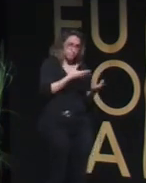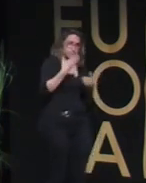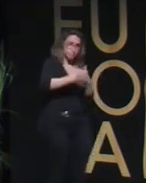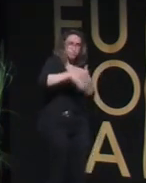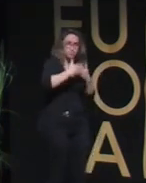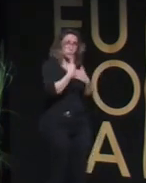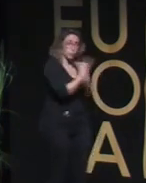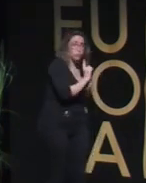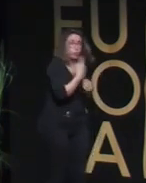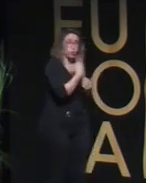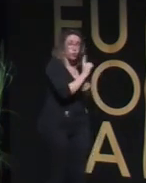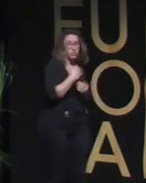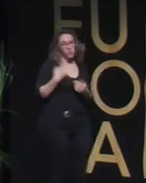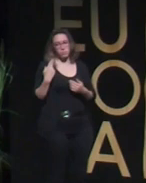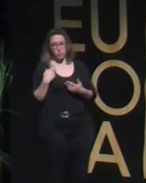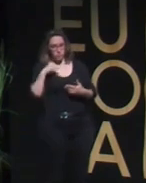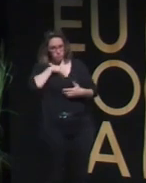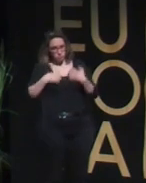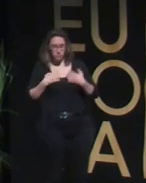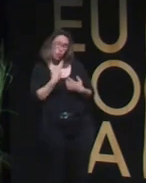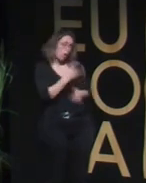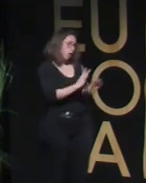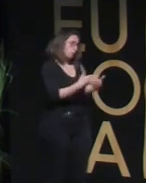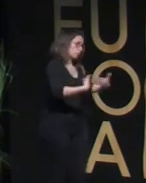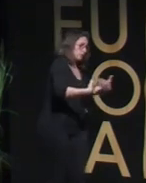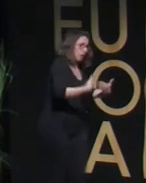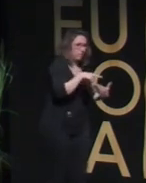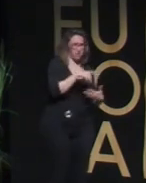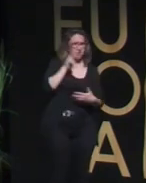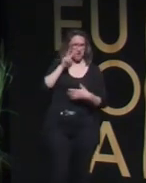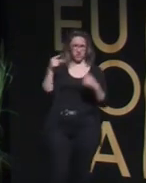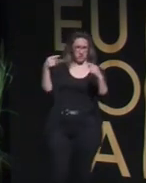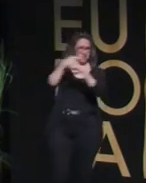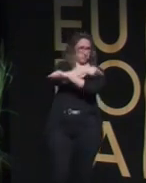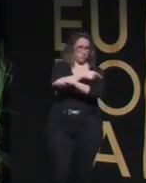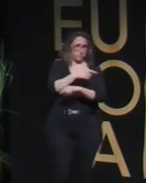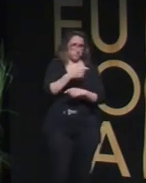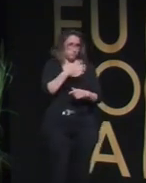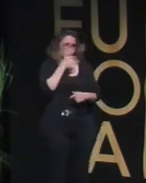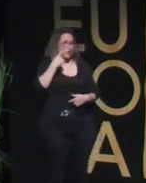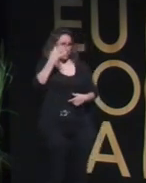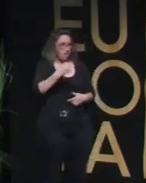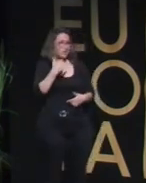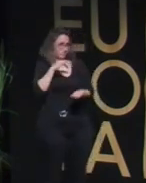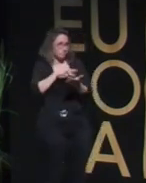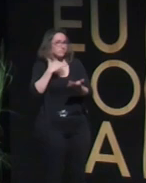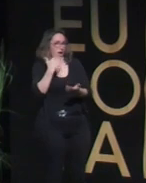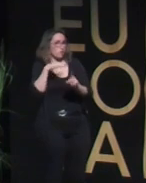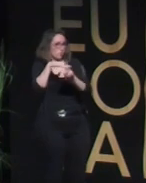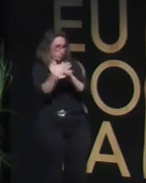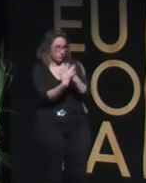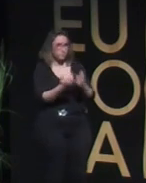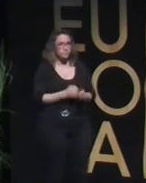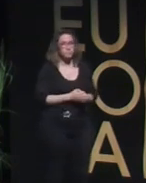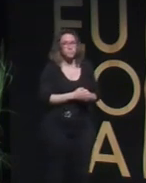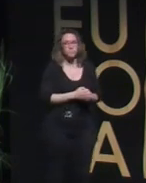pareja o yo estoy mal porque estoy saturado y le digo que no pasa nada, porque sí que está pasando, ¿de acuerdo? Luego igual nos metemos en ese